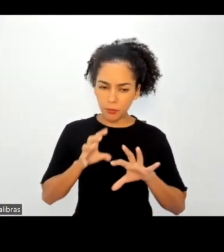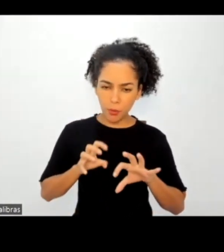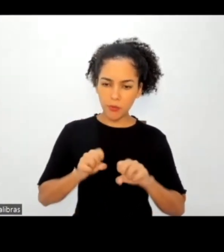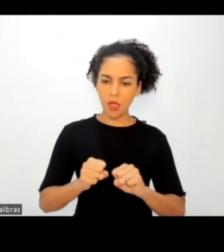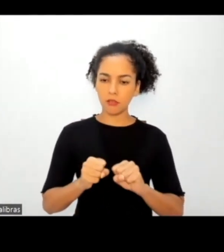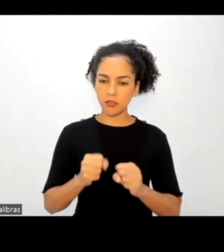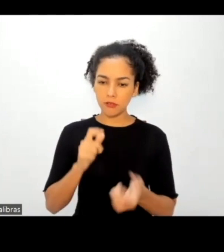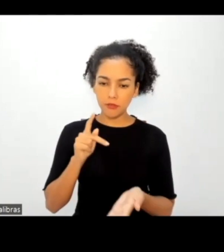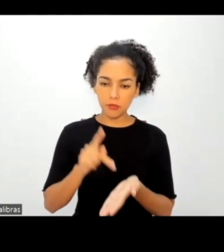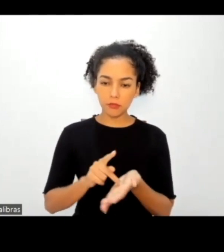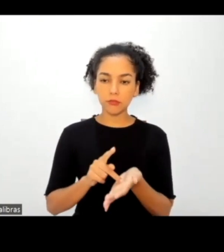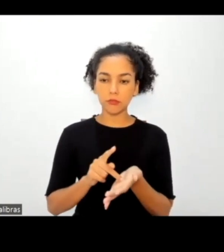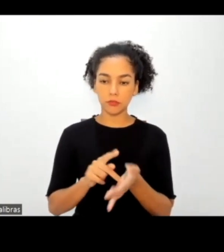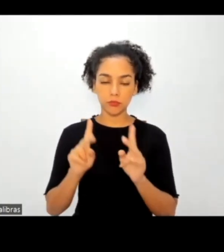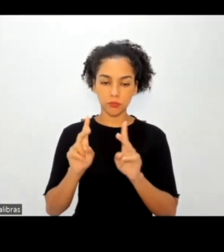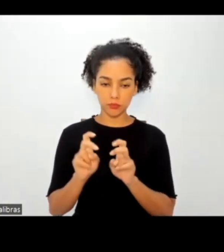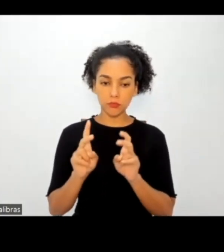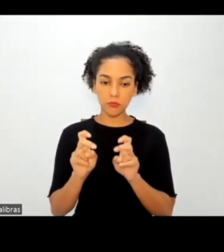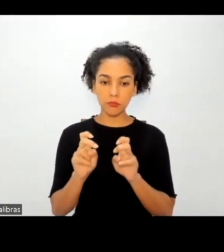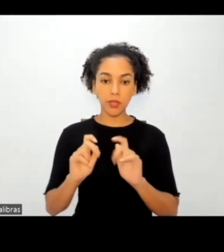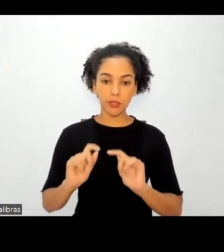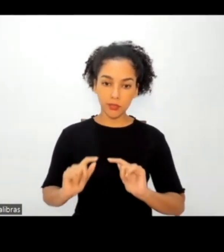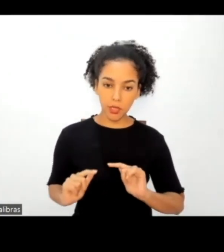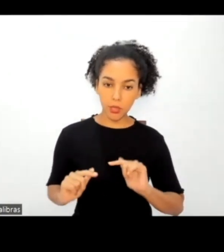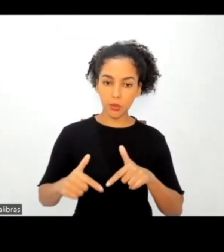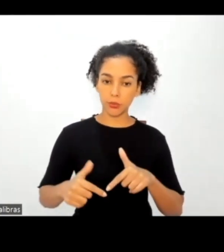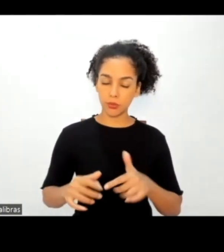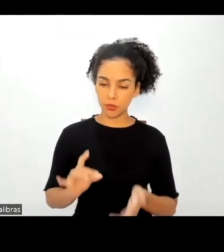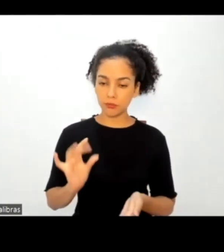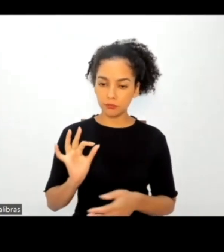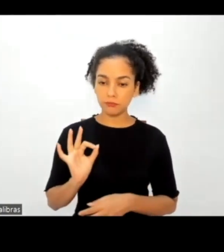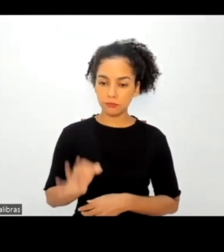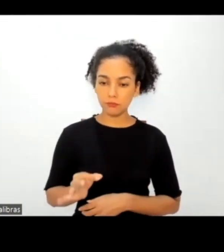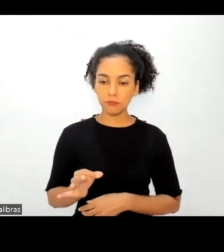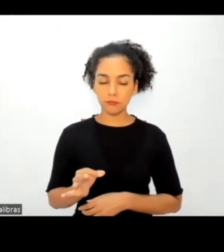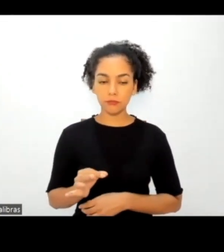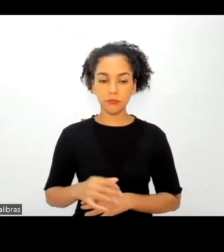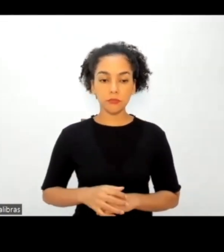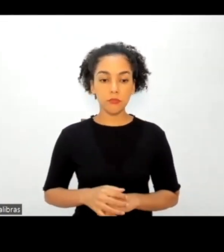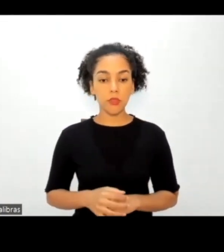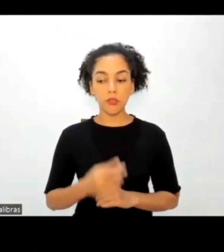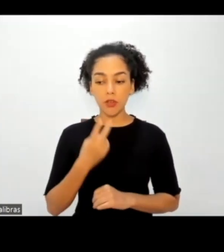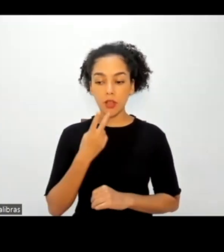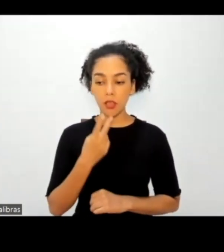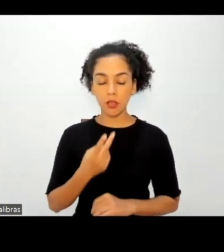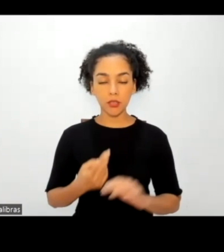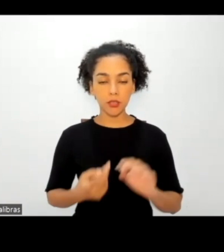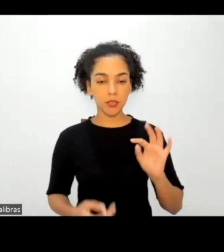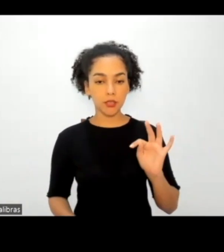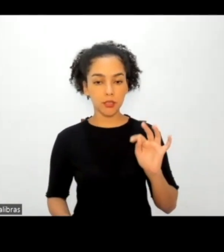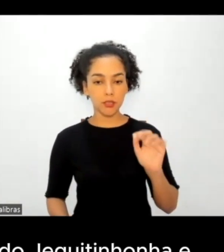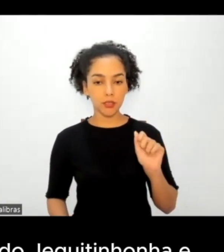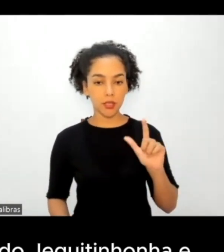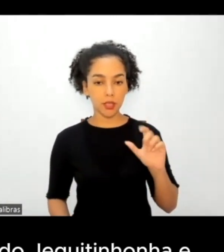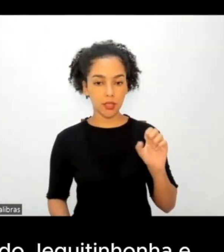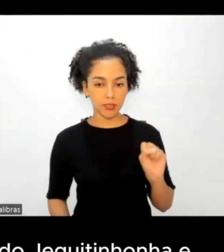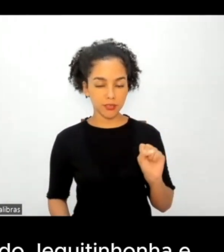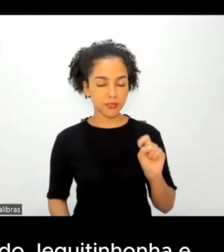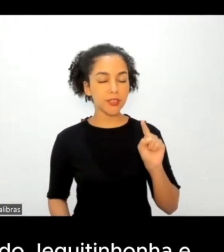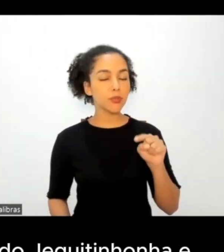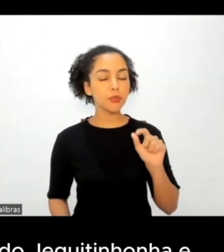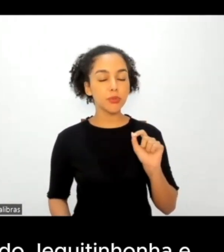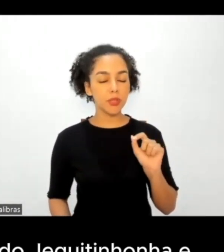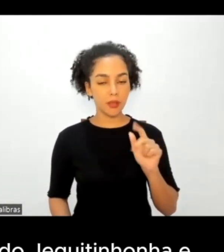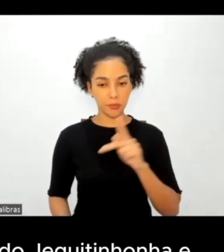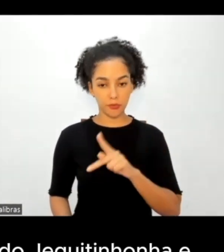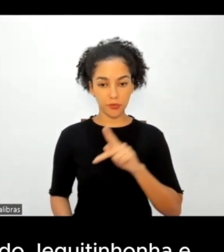do assunto, e da luta, né, na trincheira, e dizer que o Thales, né, é professor da Universidade